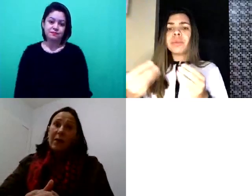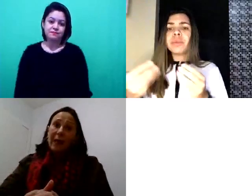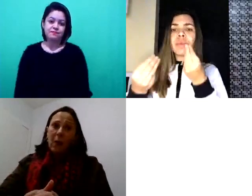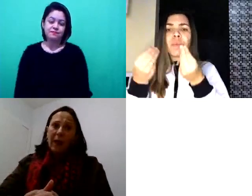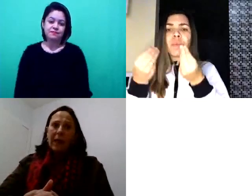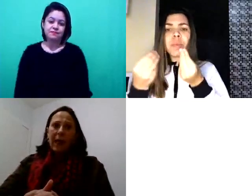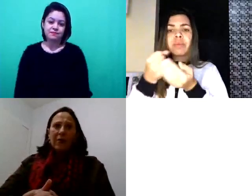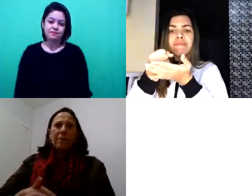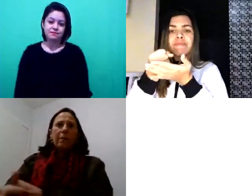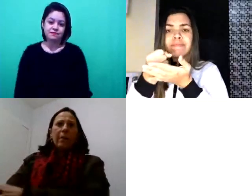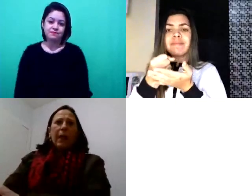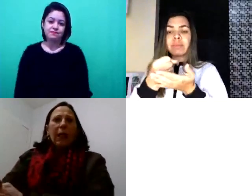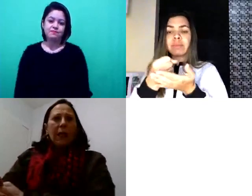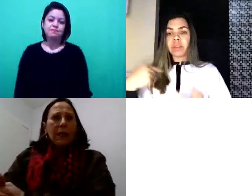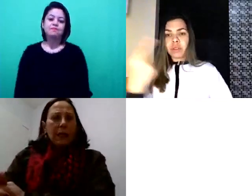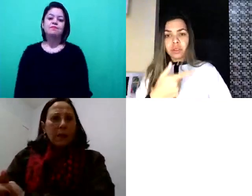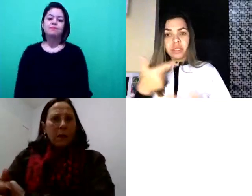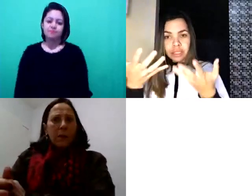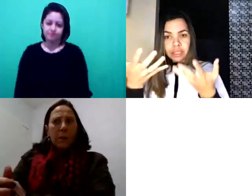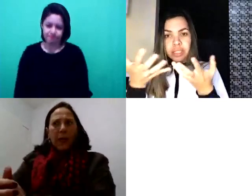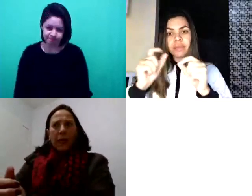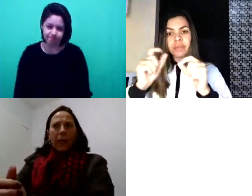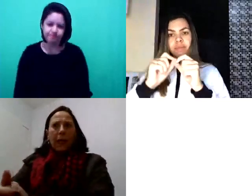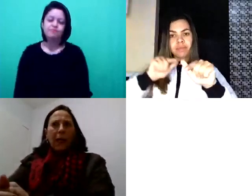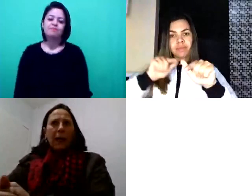trabalho de qualidade. Então,